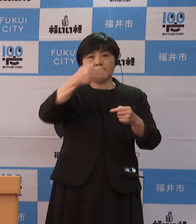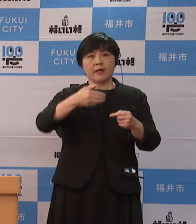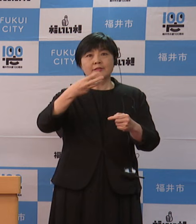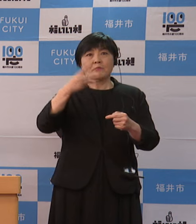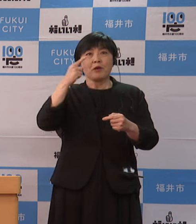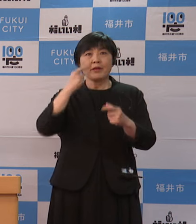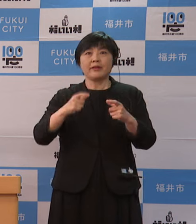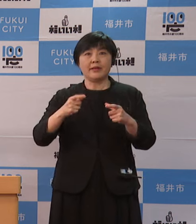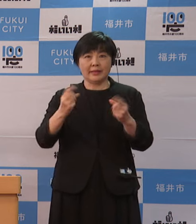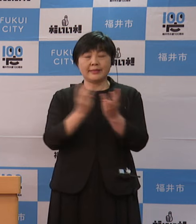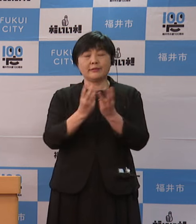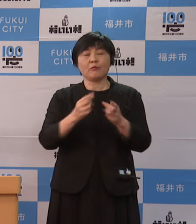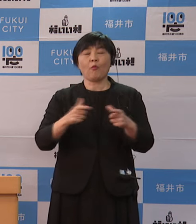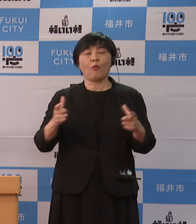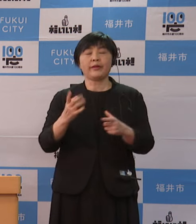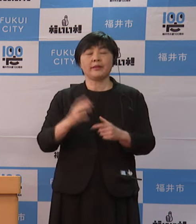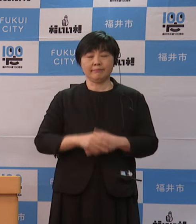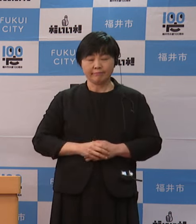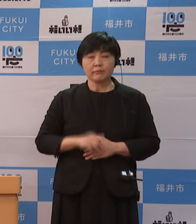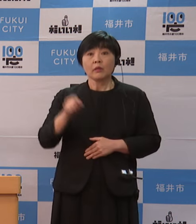と、この